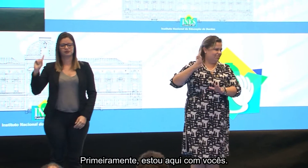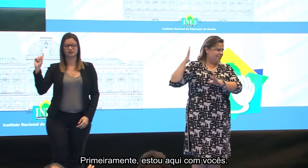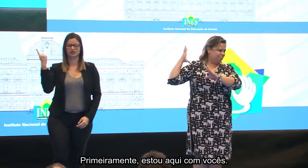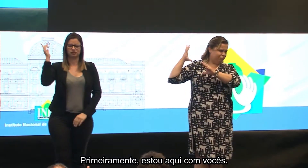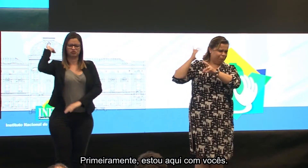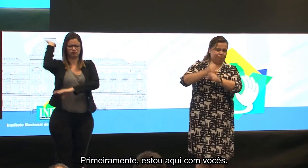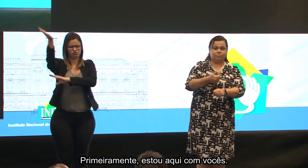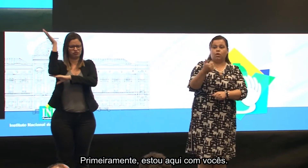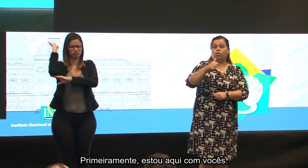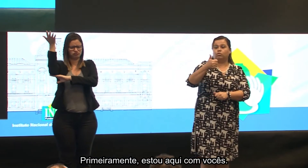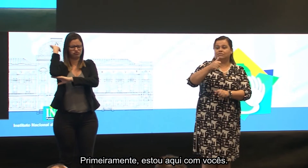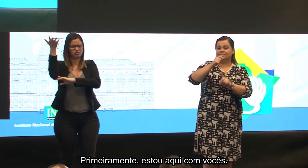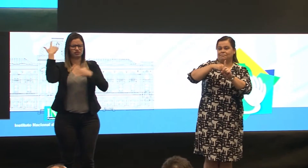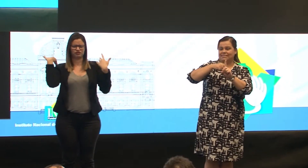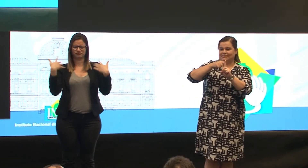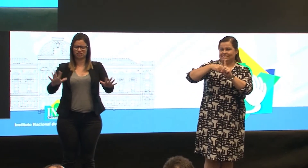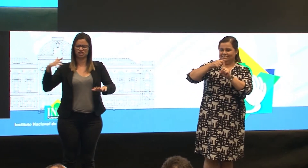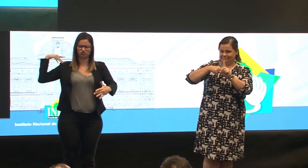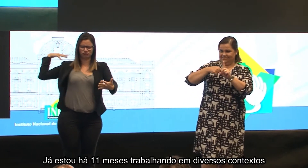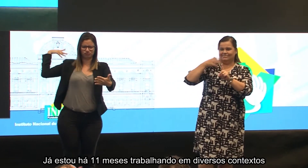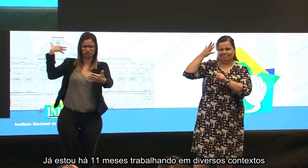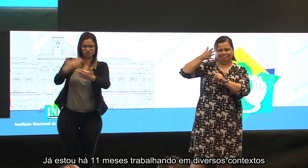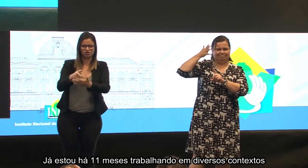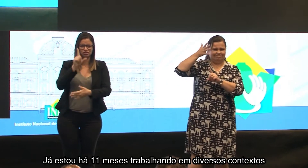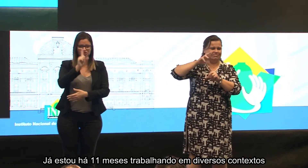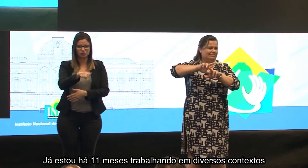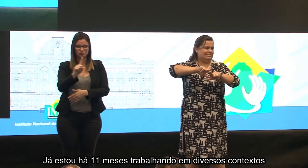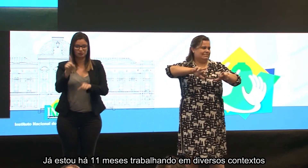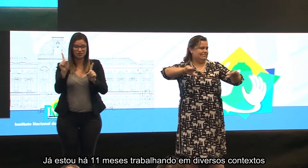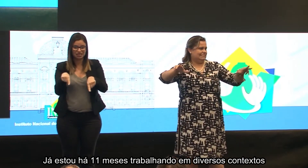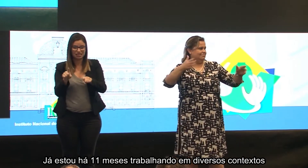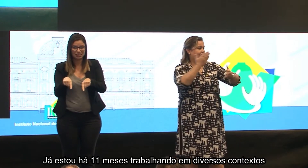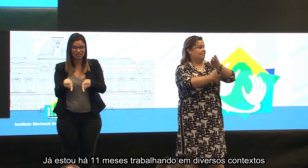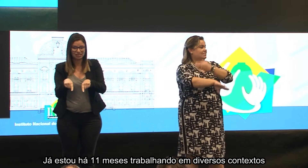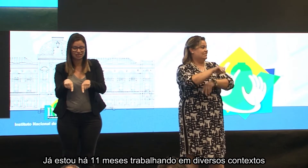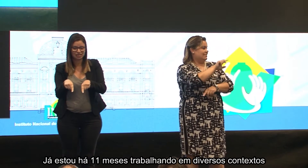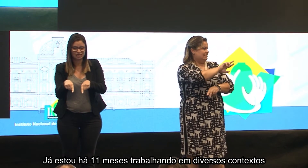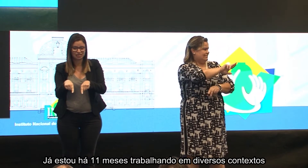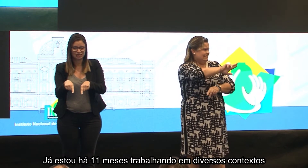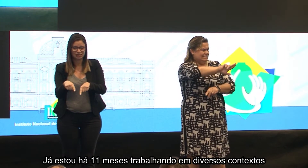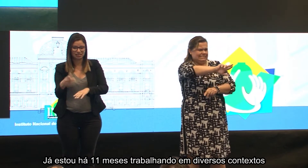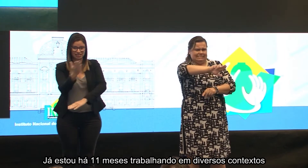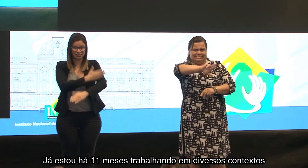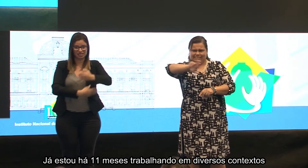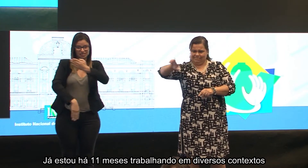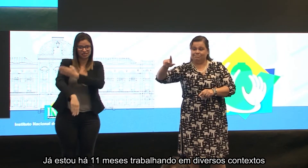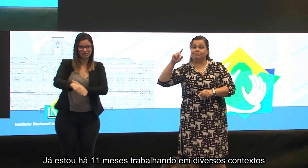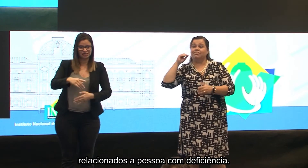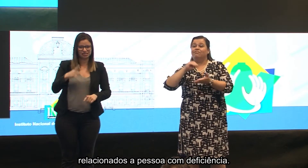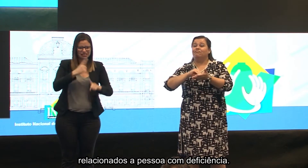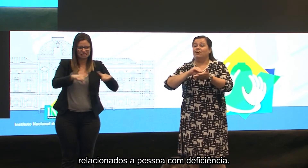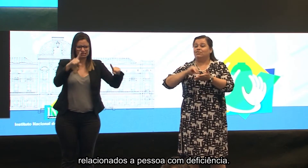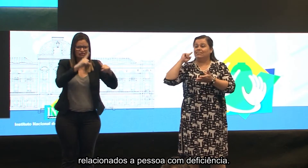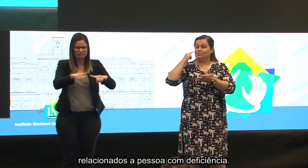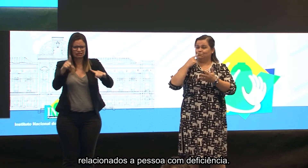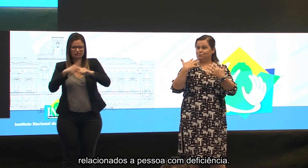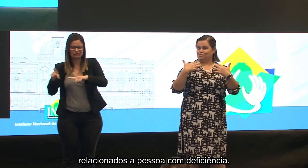Primeiramente, estou aqui com vocês. Já estou 11 meses trabalhando em diversos contextos relacionados à pessoa com